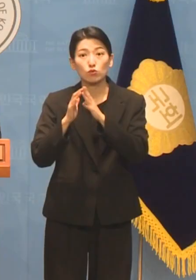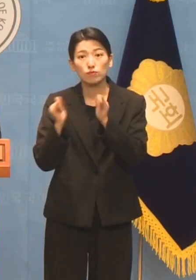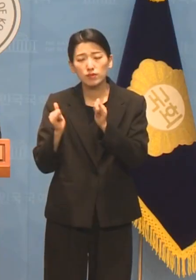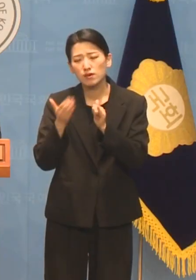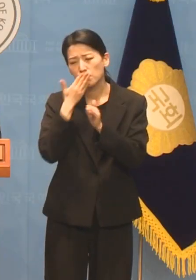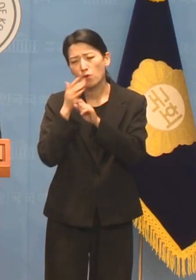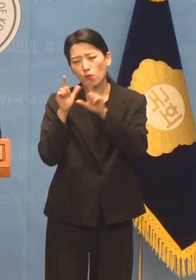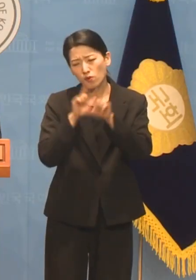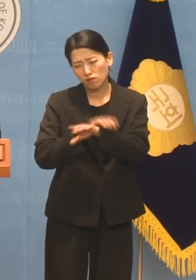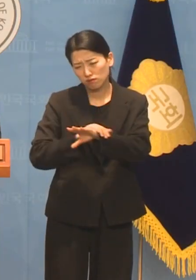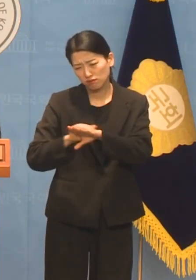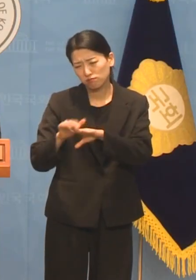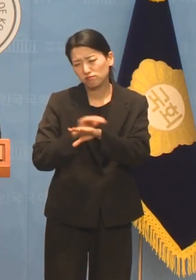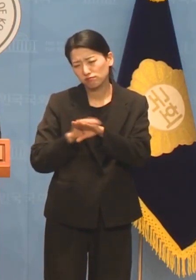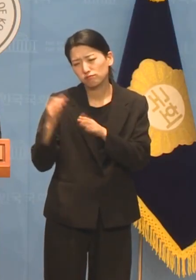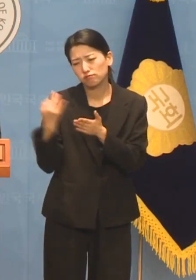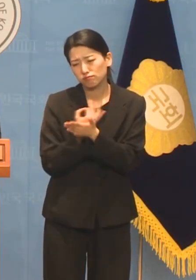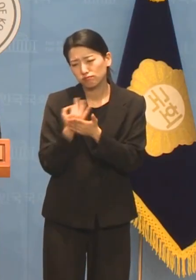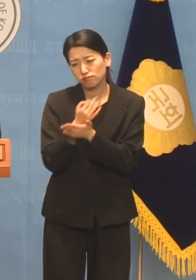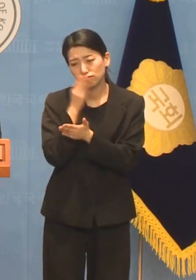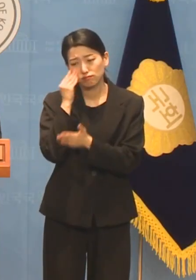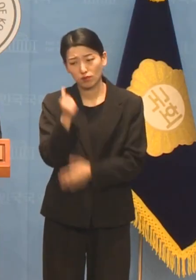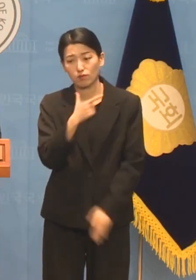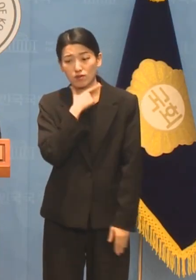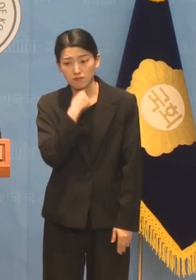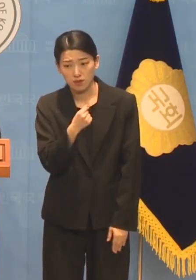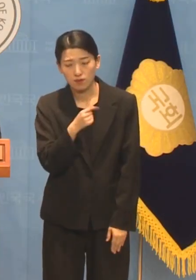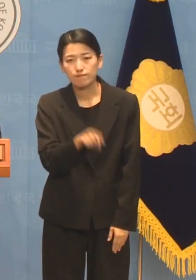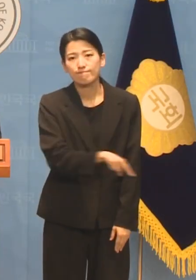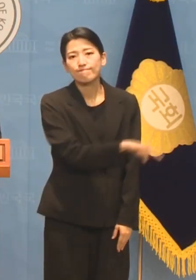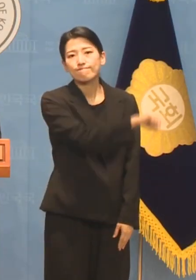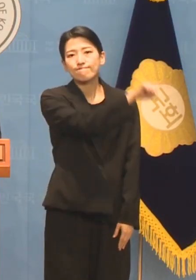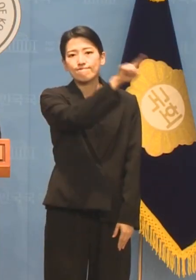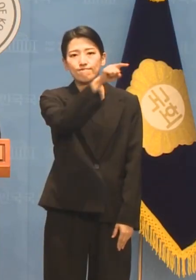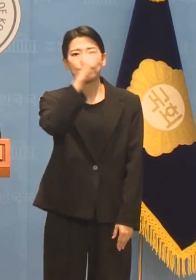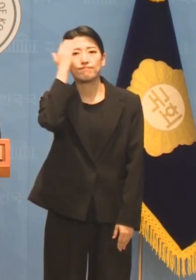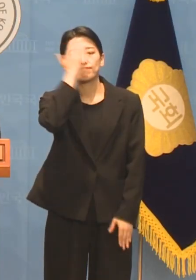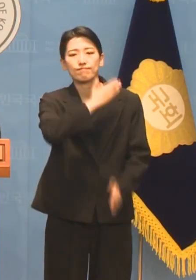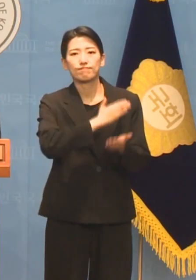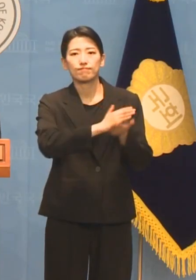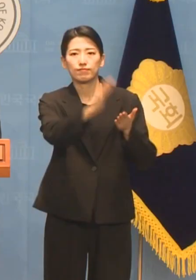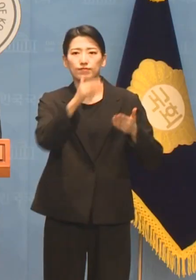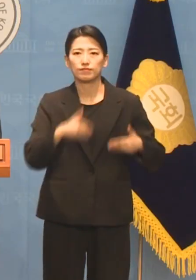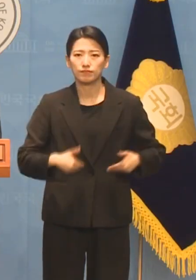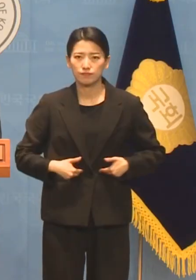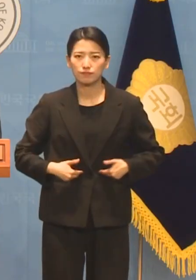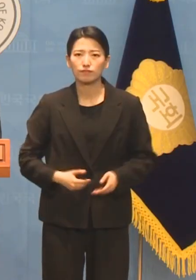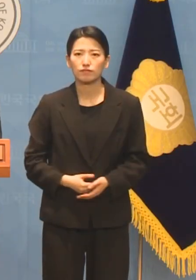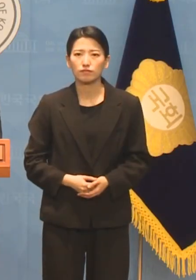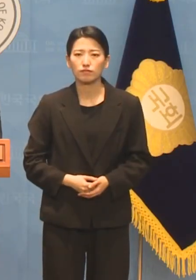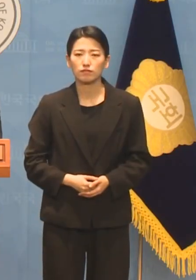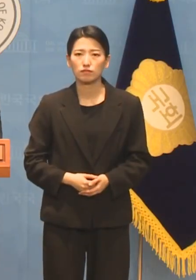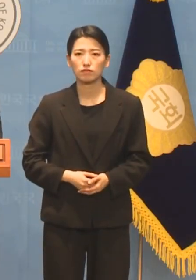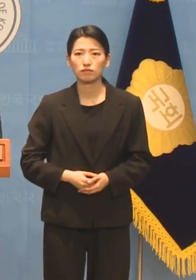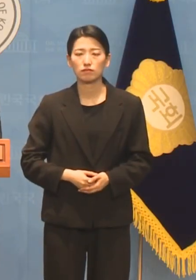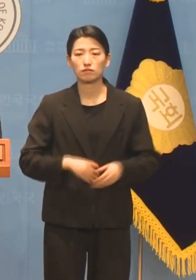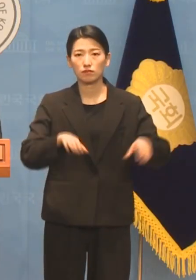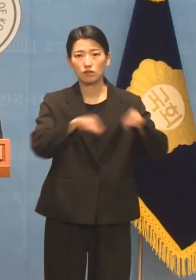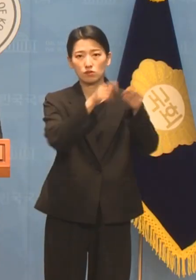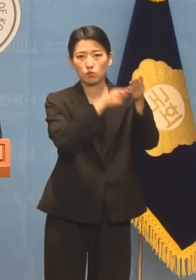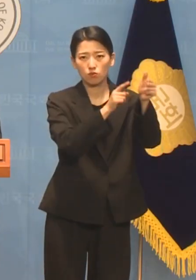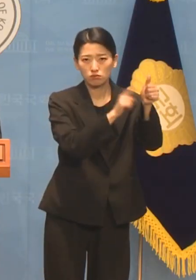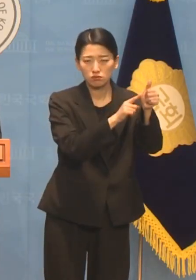위해서라도 살아남기 위해서라도 이들 모두를 철저히 단죄해야만 합니다. 한덕수 권한대행과